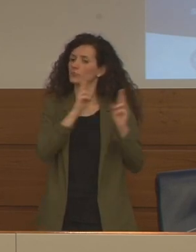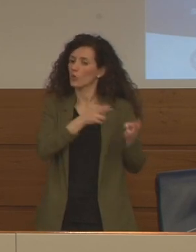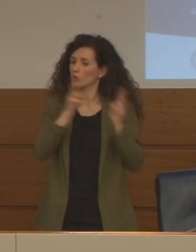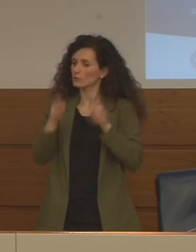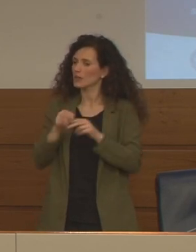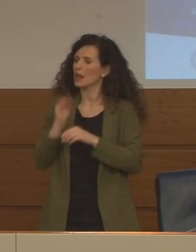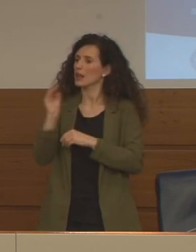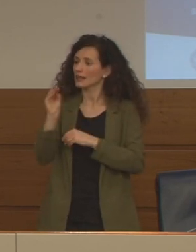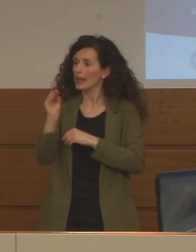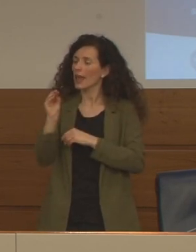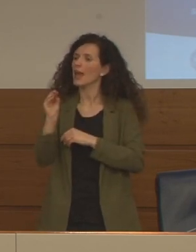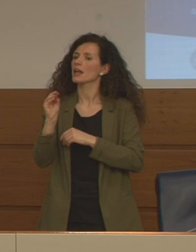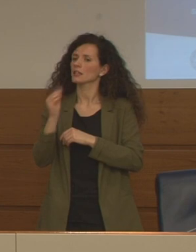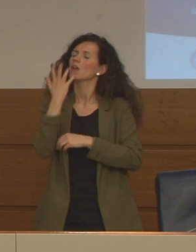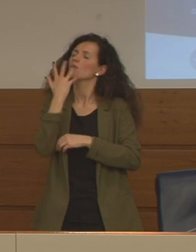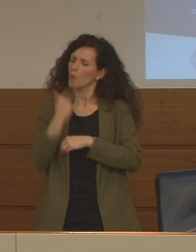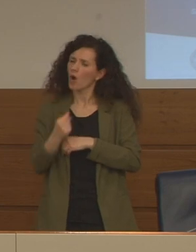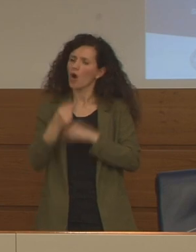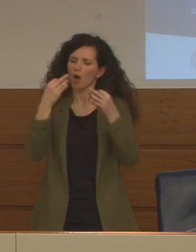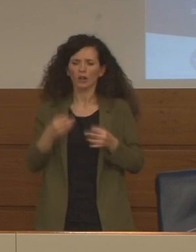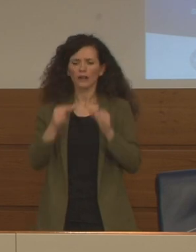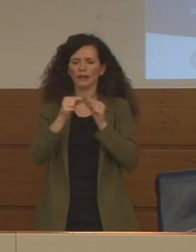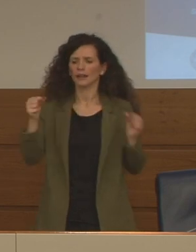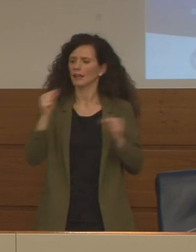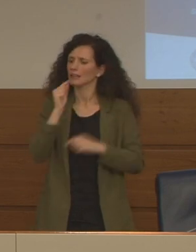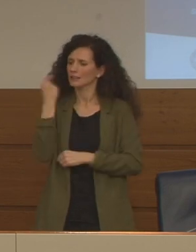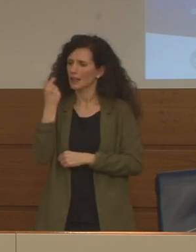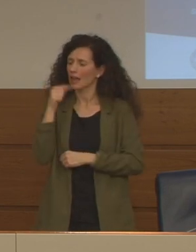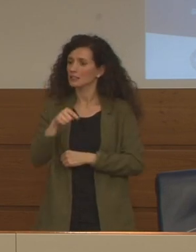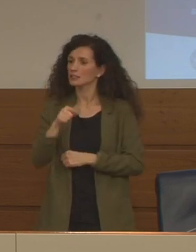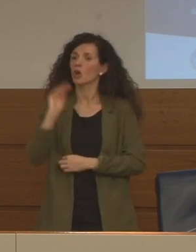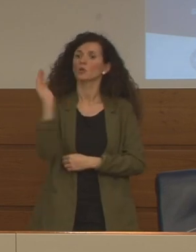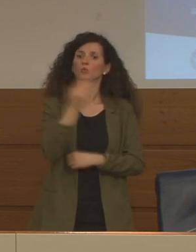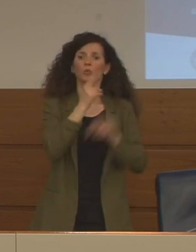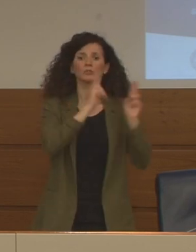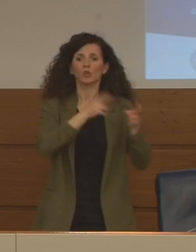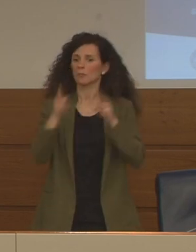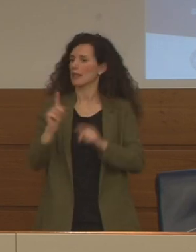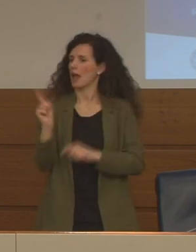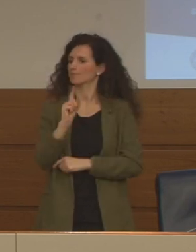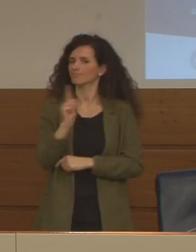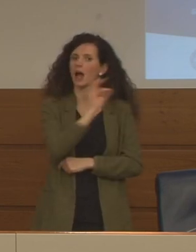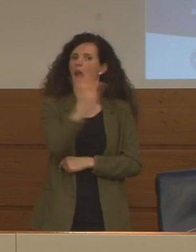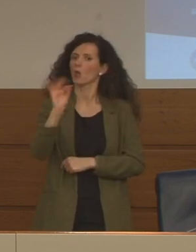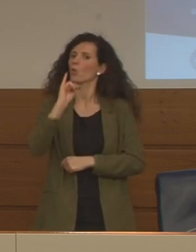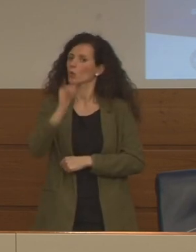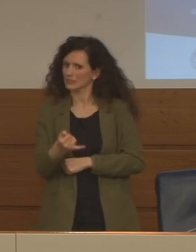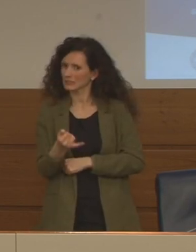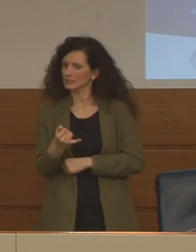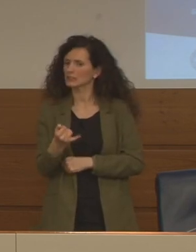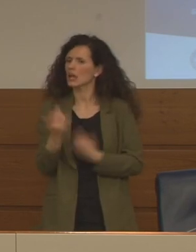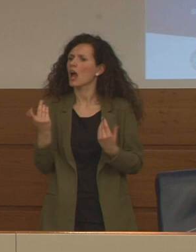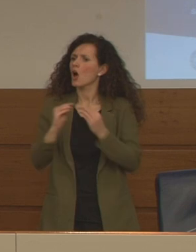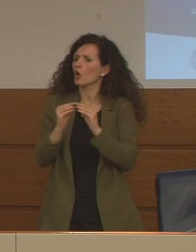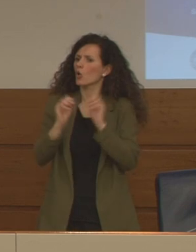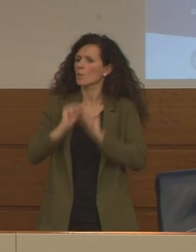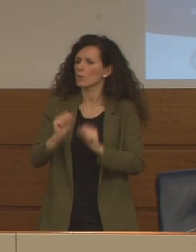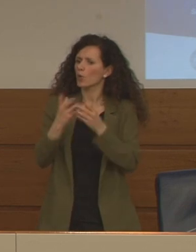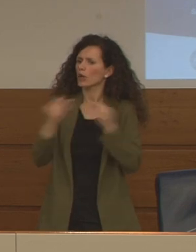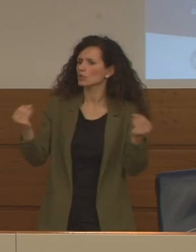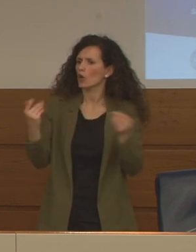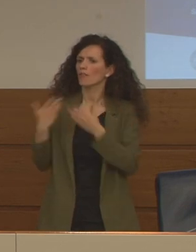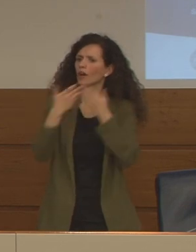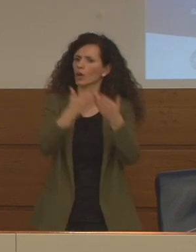di poter effettuare test in alcuni ospedali non tutti lo fanno quindi volevo sapere come si può risolvere il loro loro